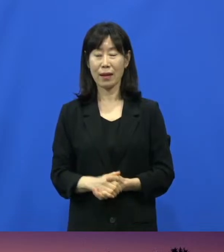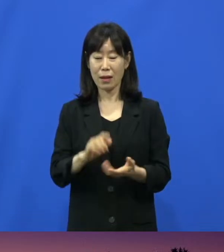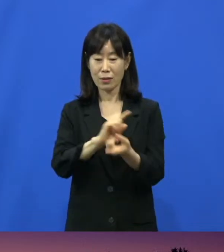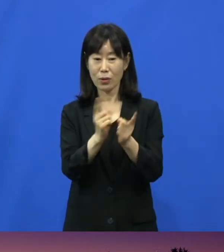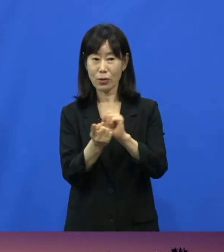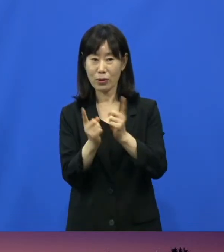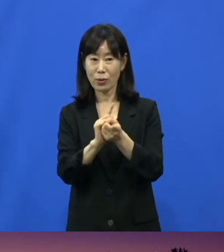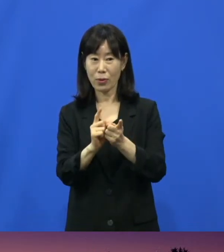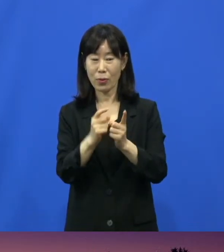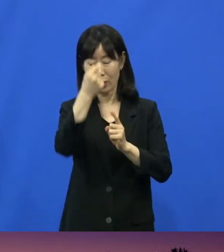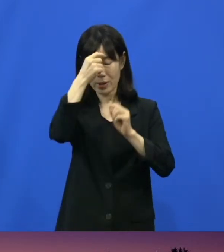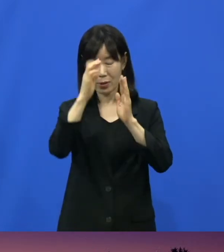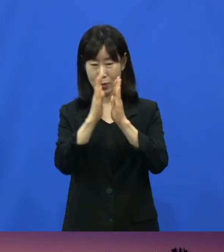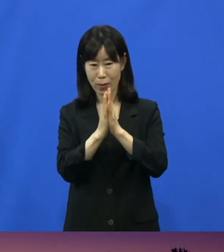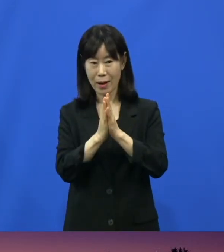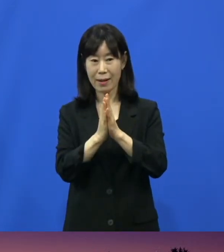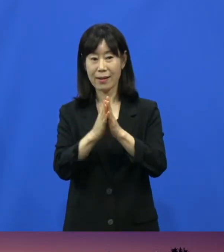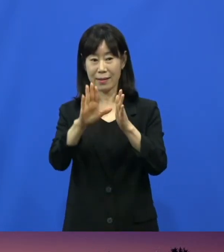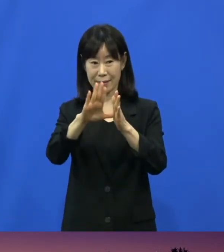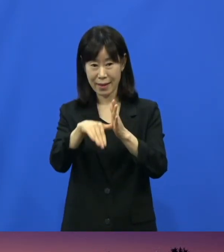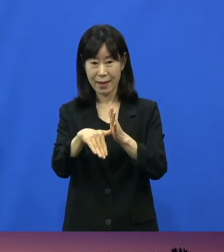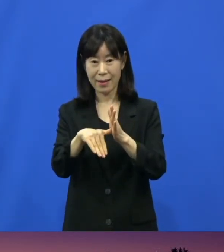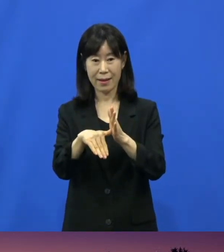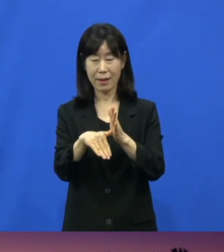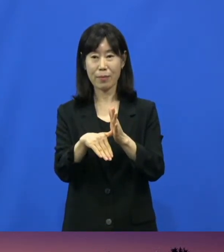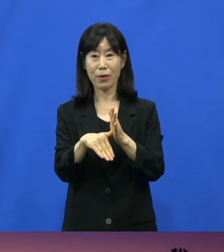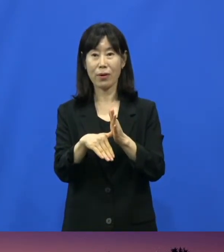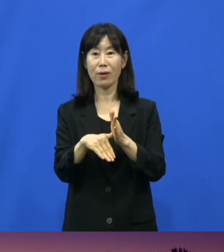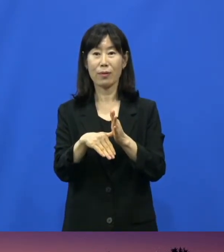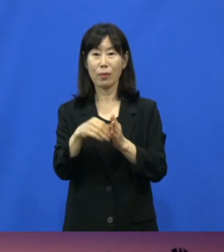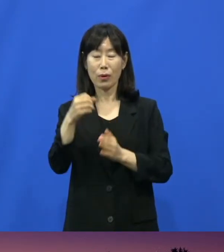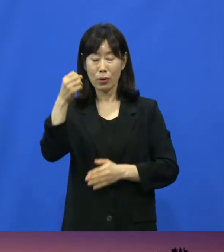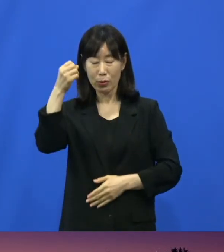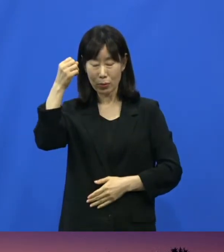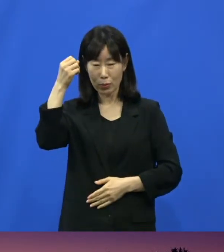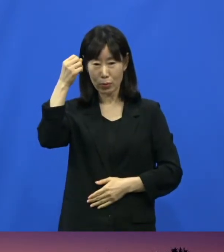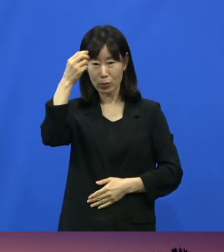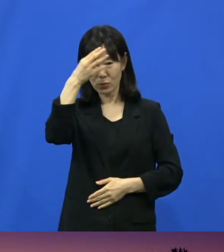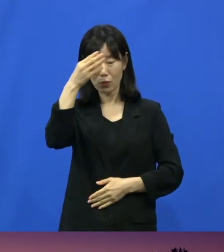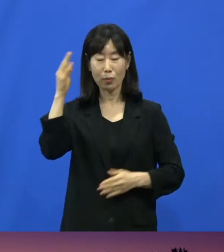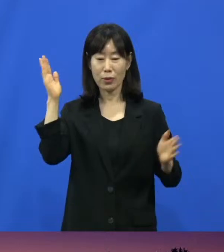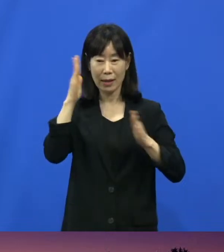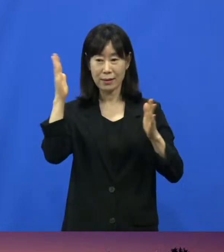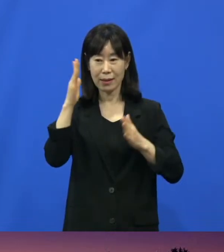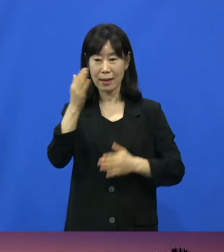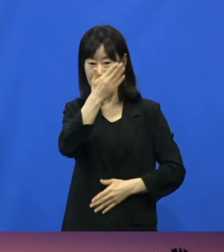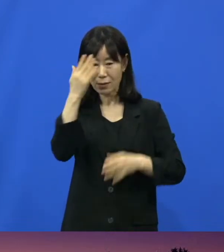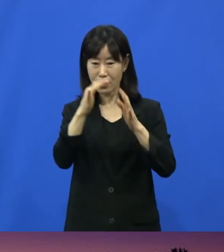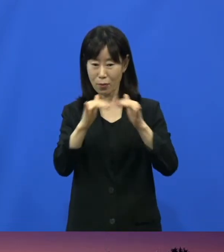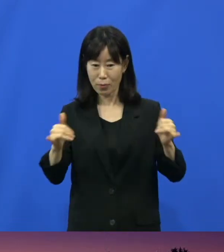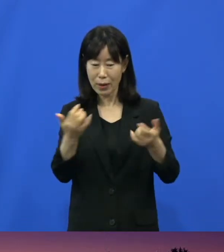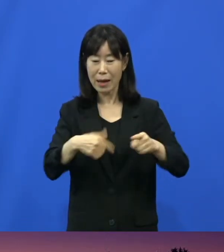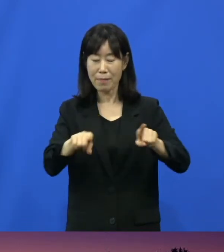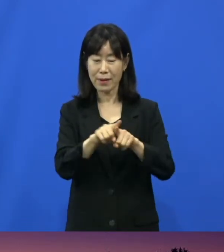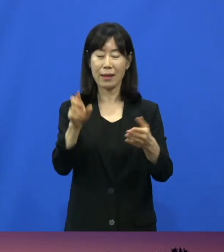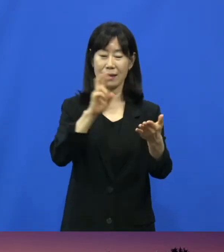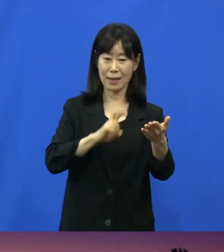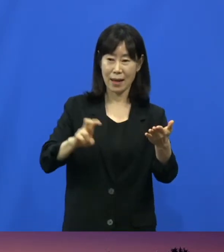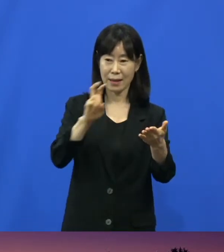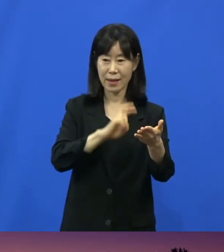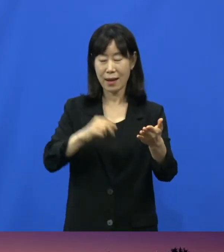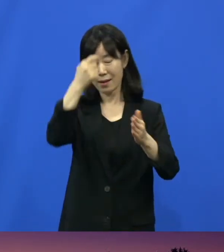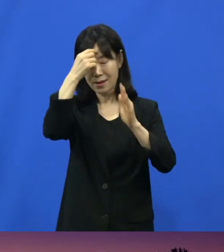얼마나 신기하고 중고등부가 이렇게 모이고 청년들이 이렇게 함께하고 있고 웃음꽃이 피고 찬양이 있고